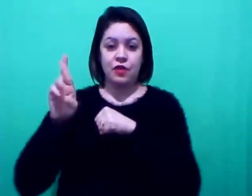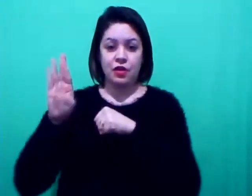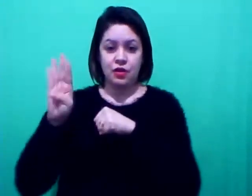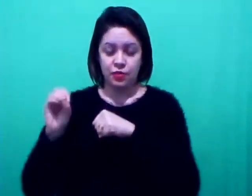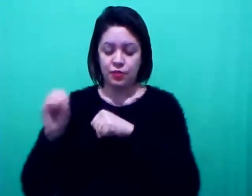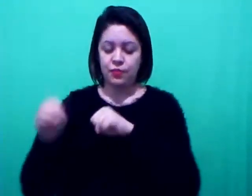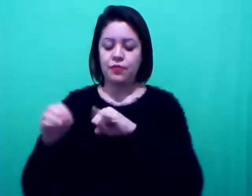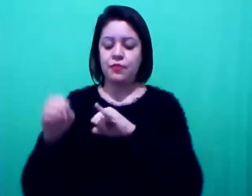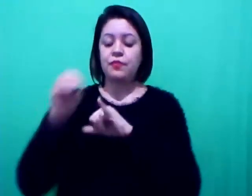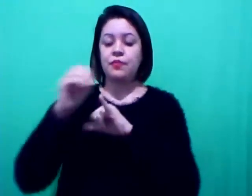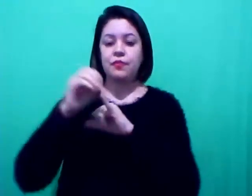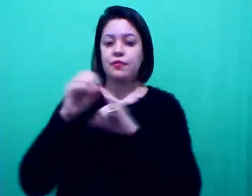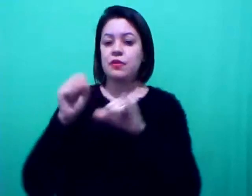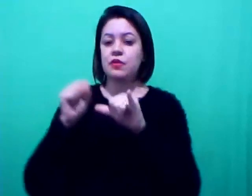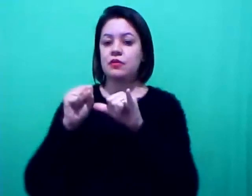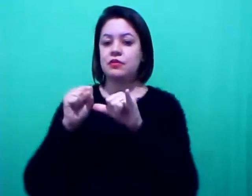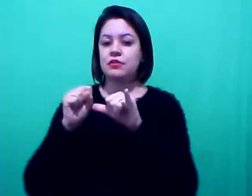Nós temos substantivos, temos os verbos,